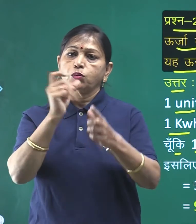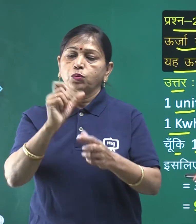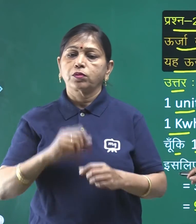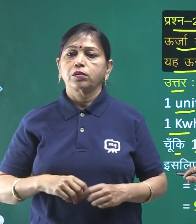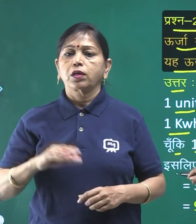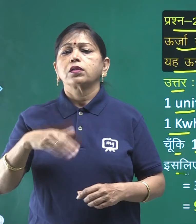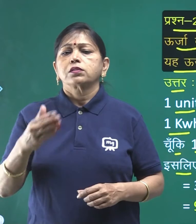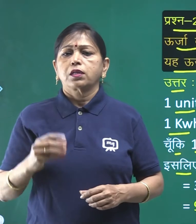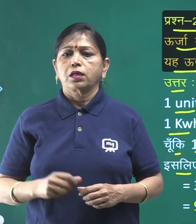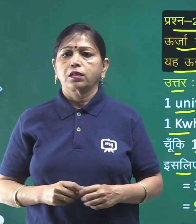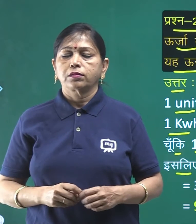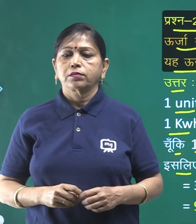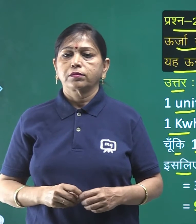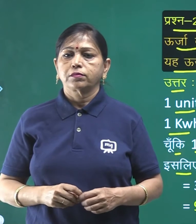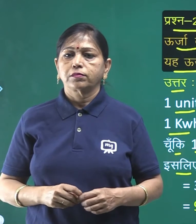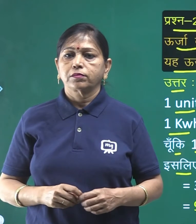इसलिए